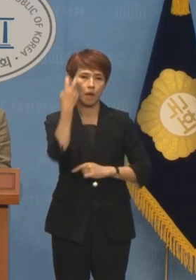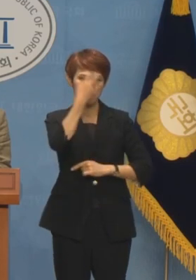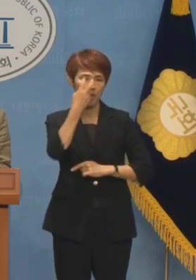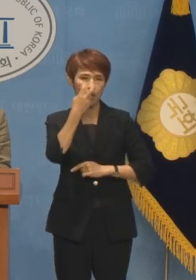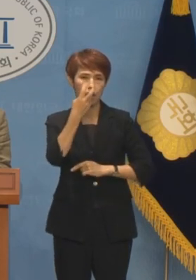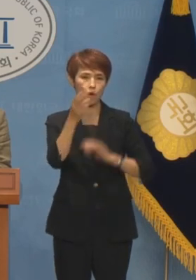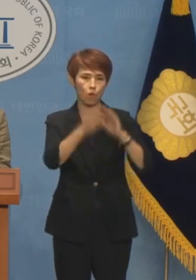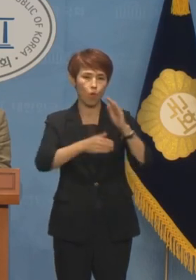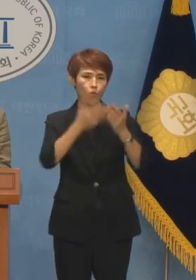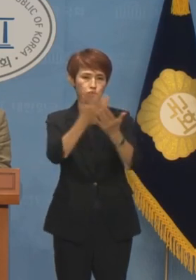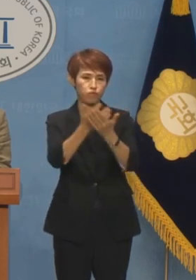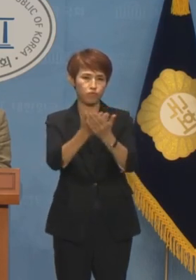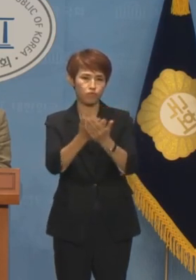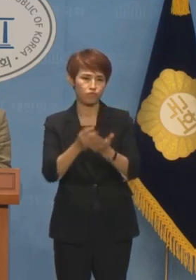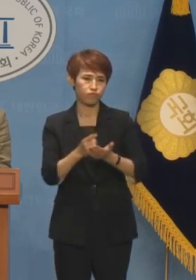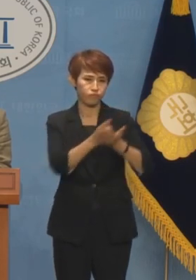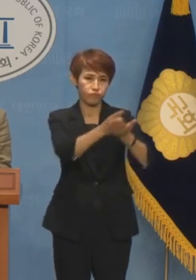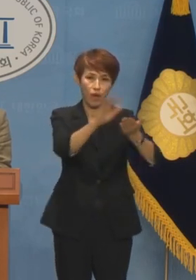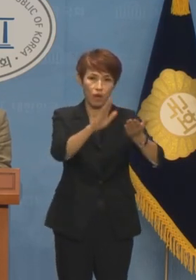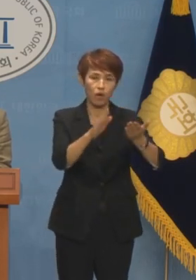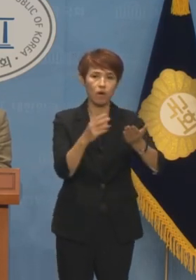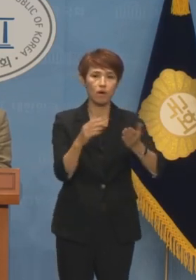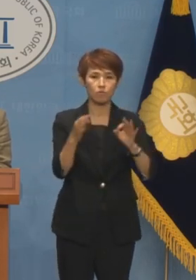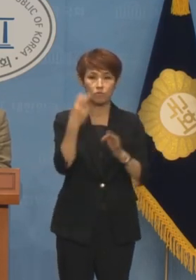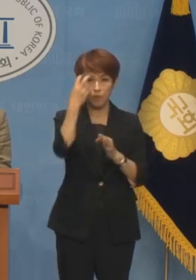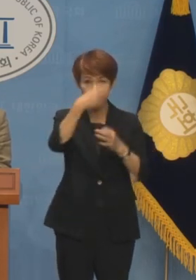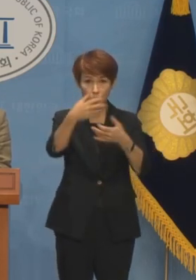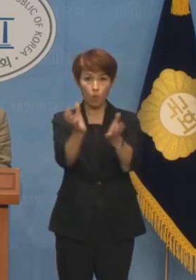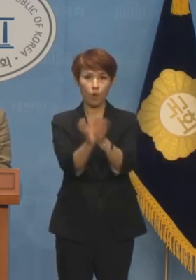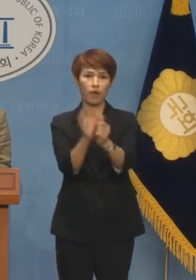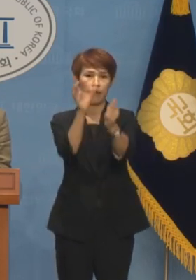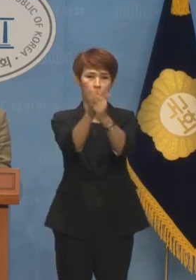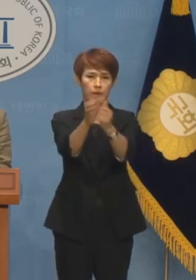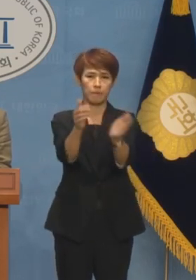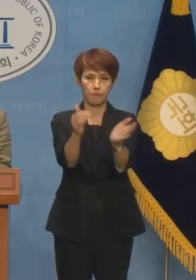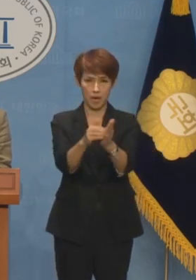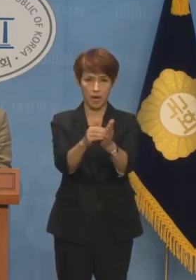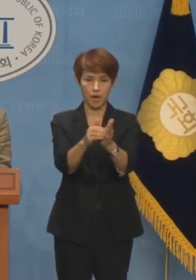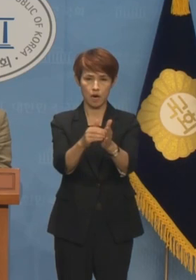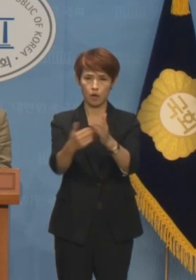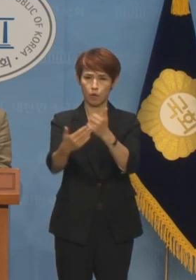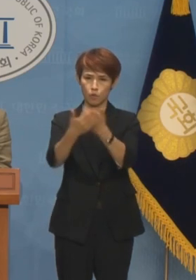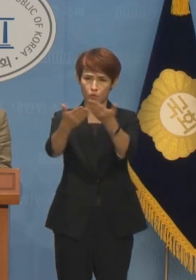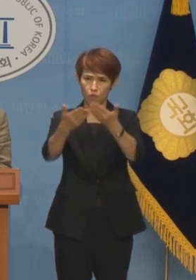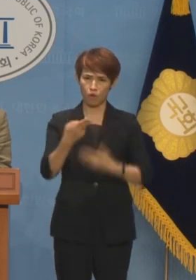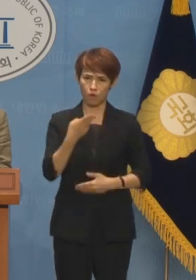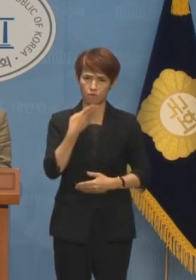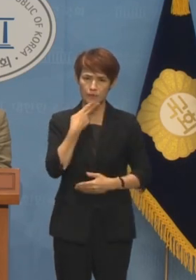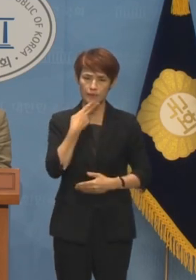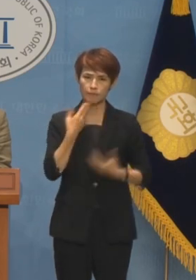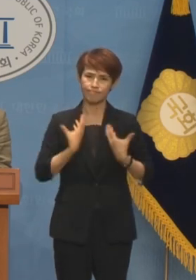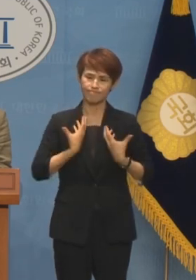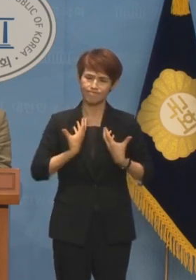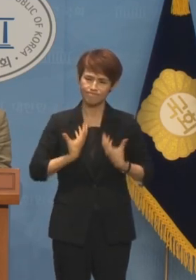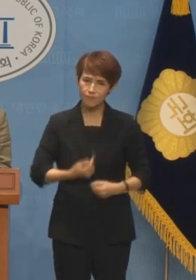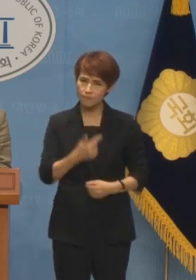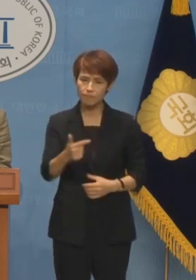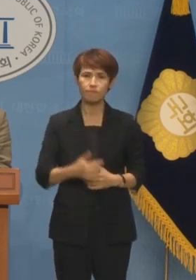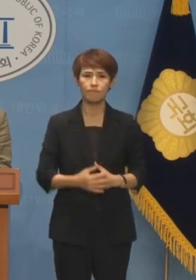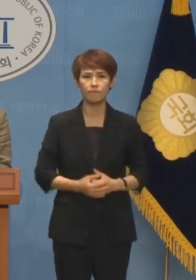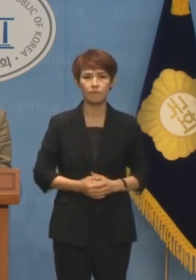공문을 접수하지 않고 금융감독원에 이첩하여 적극적인 협조를 하지 않은 것에 깊은 실망감을